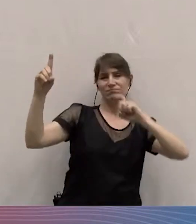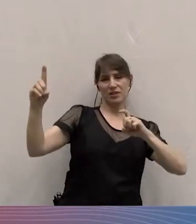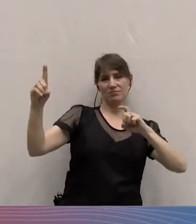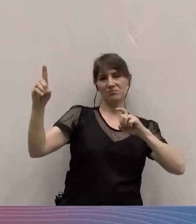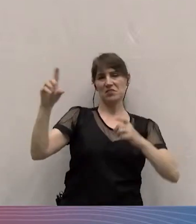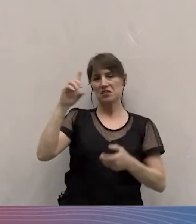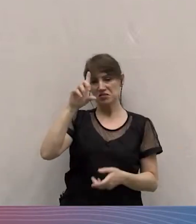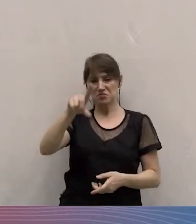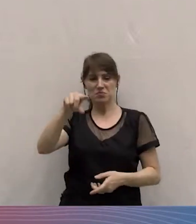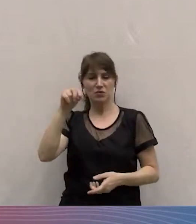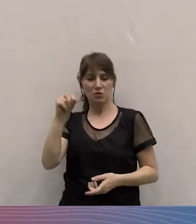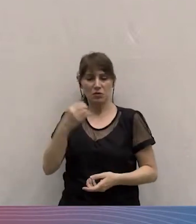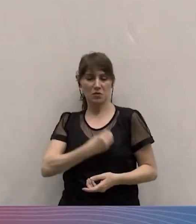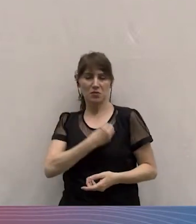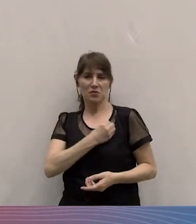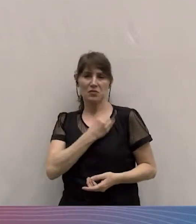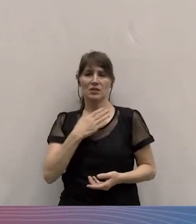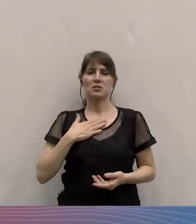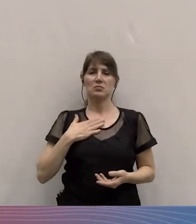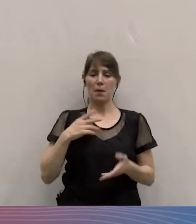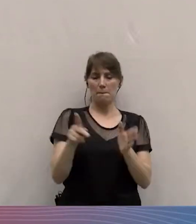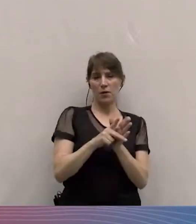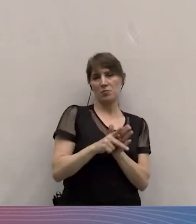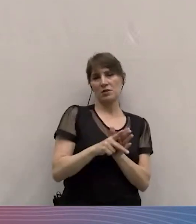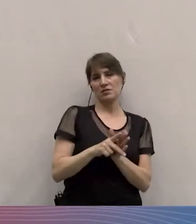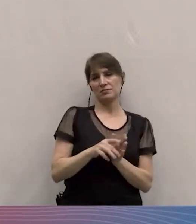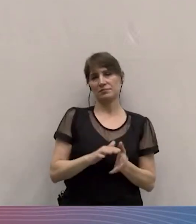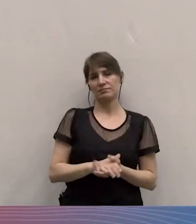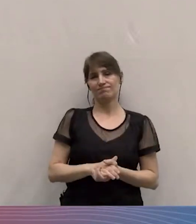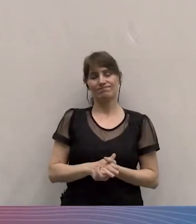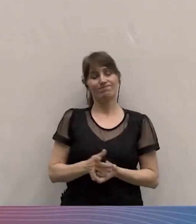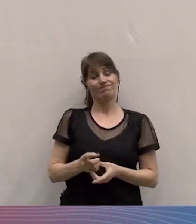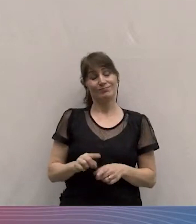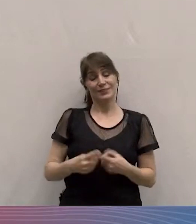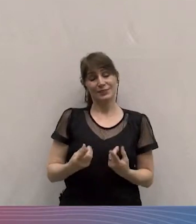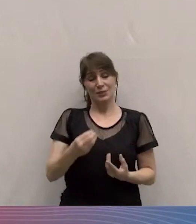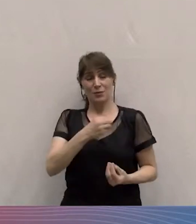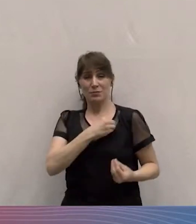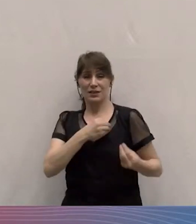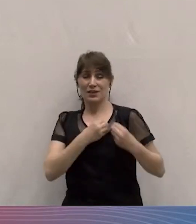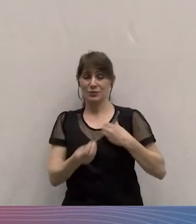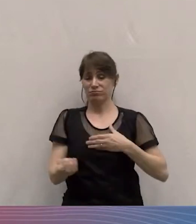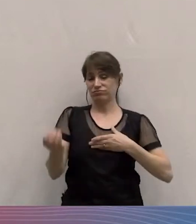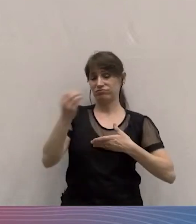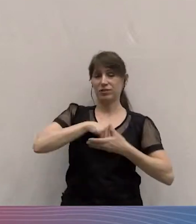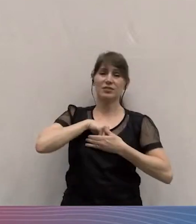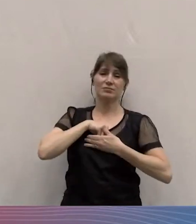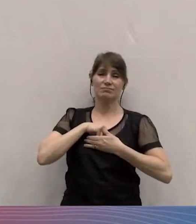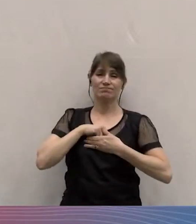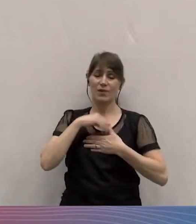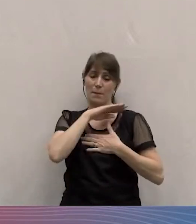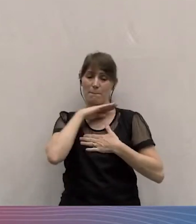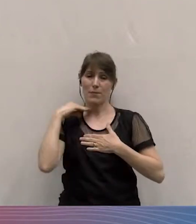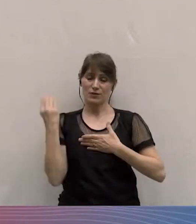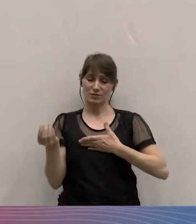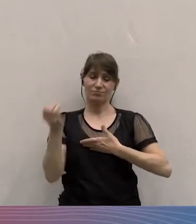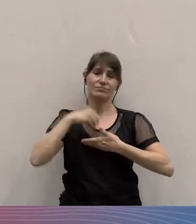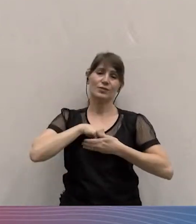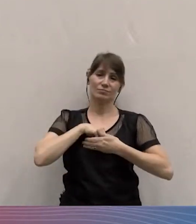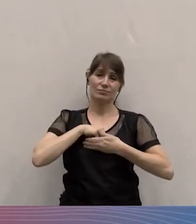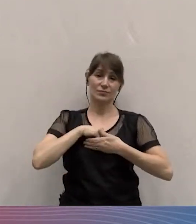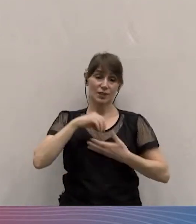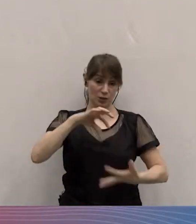decidir seu próprio destino, irmãos, o pecado entrou e a morte entrou no